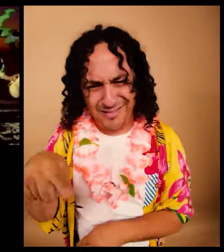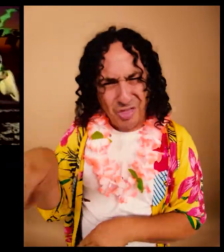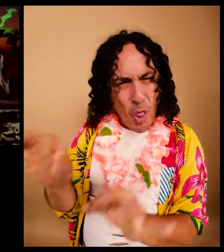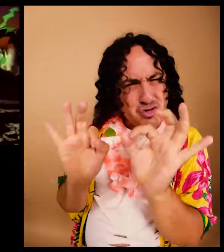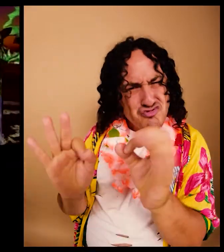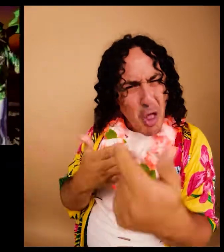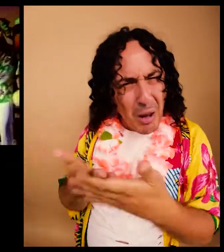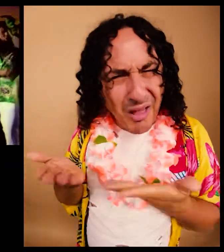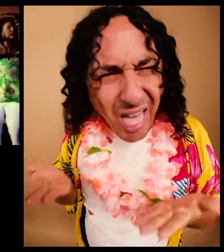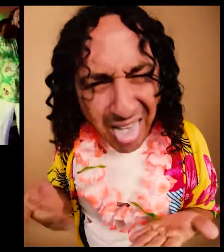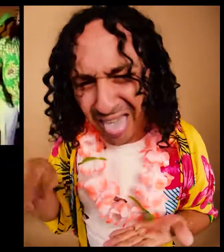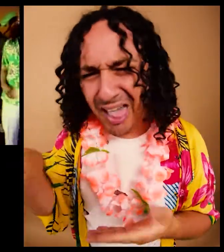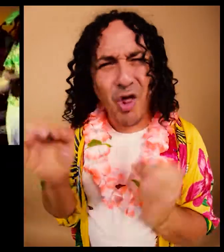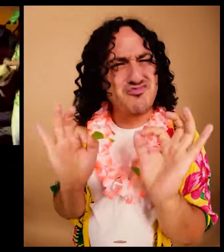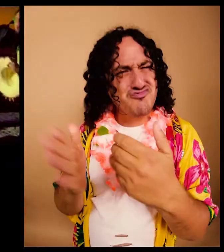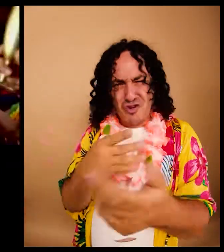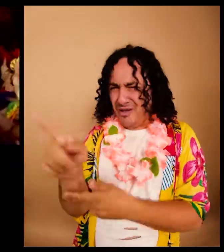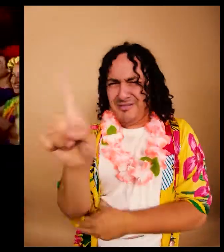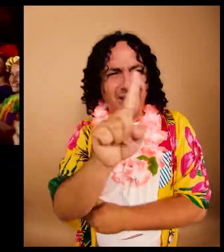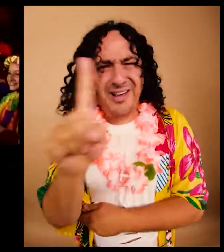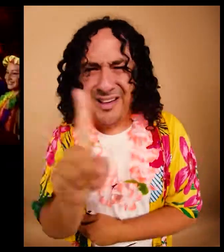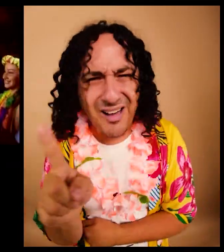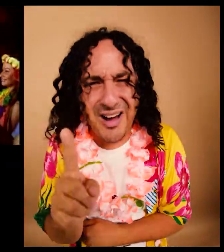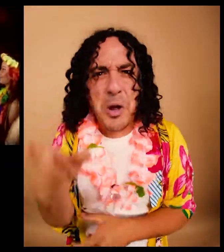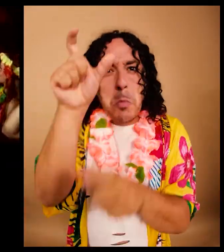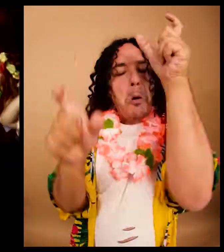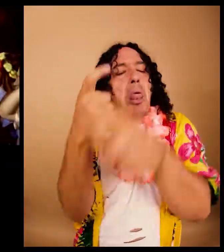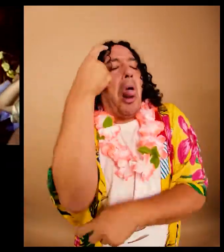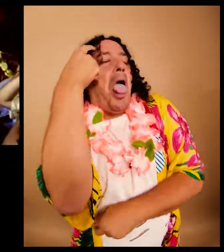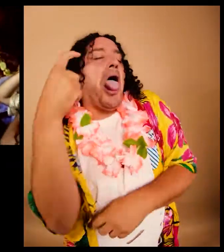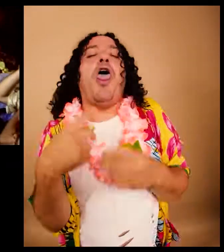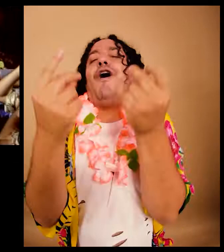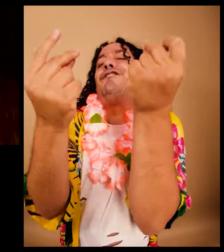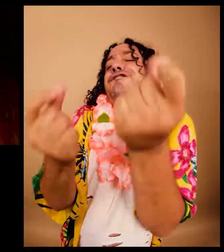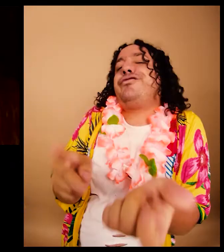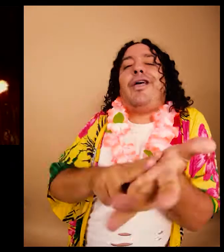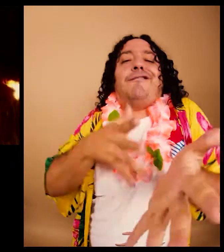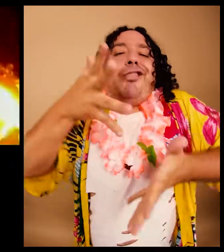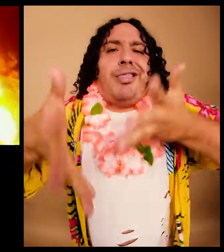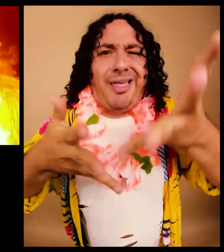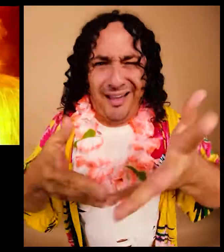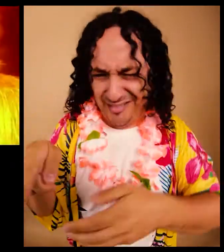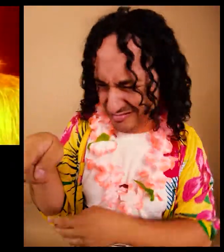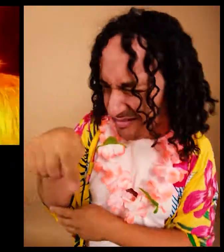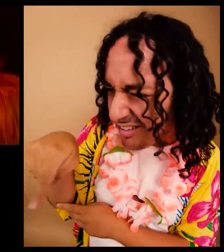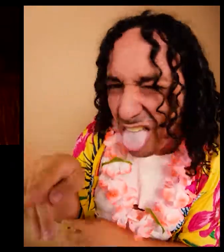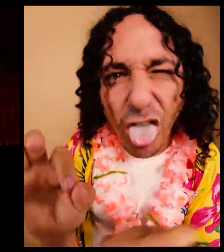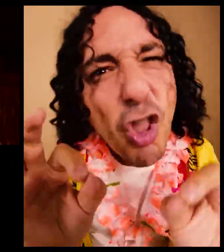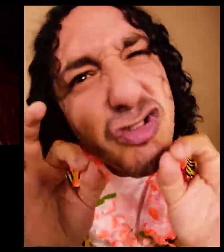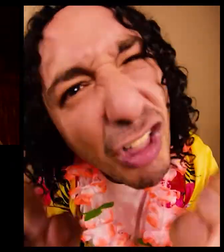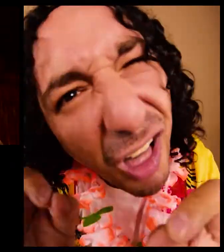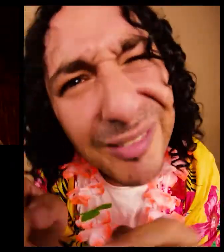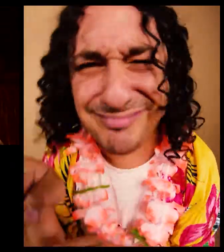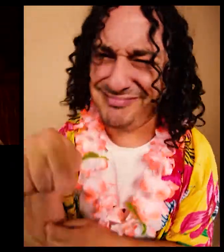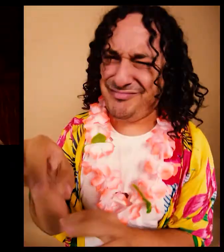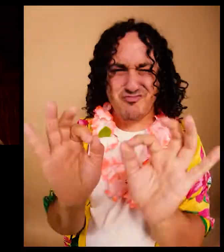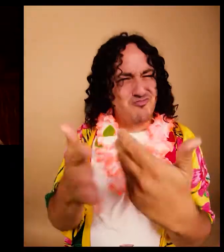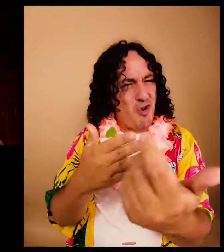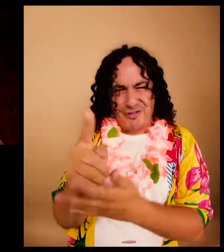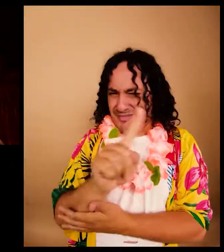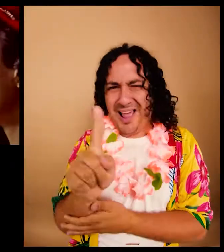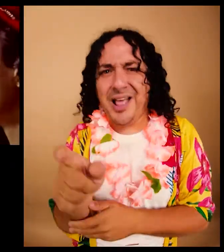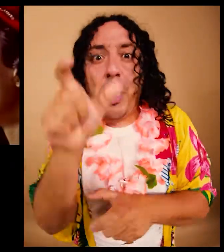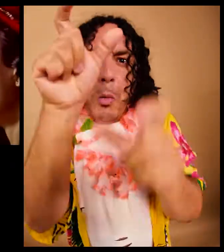unos pocos elijan lo que hagan los demás? ¿Será normal o será normal que todos nos creamos dueños de la